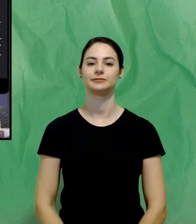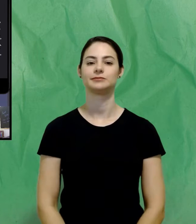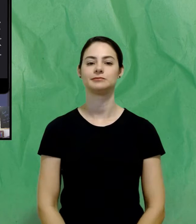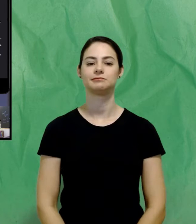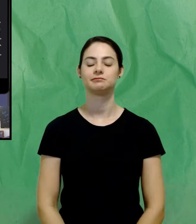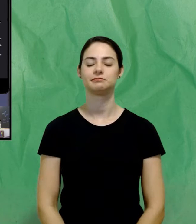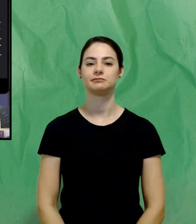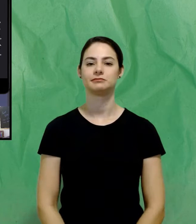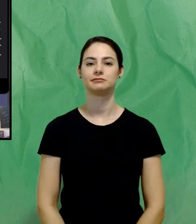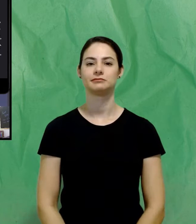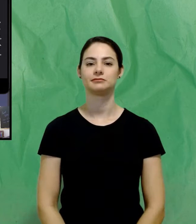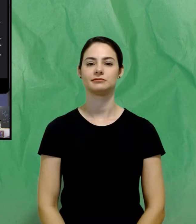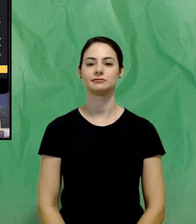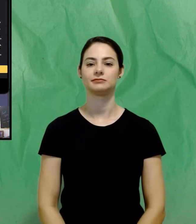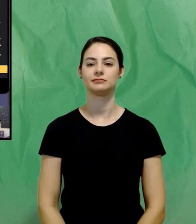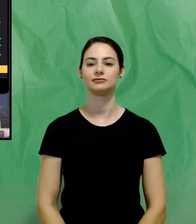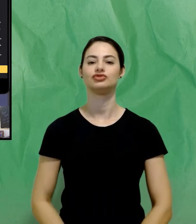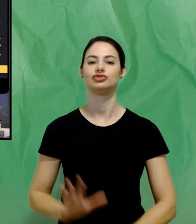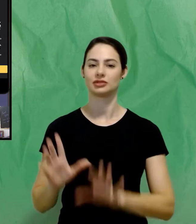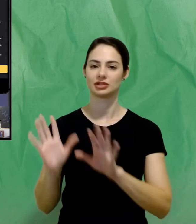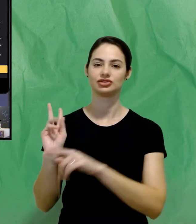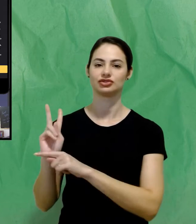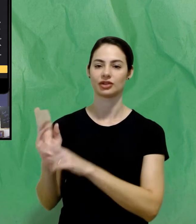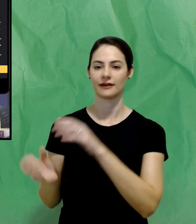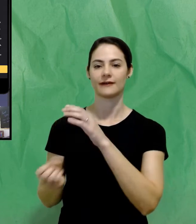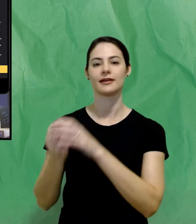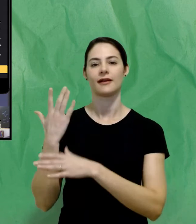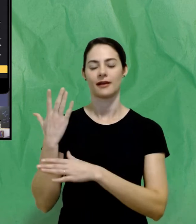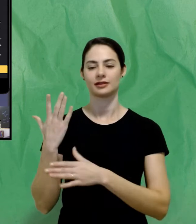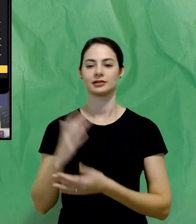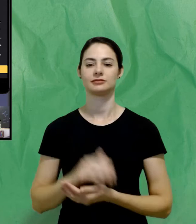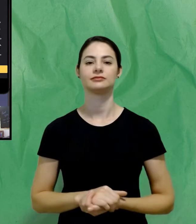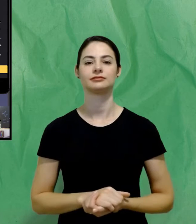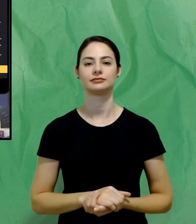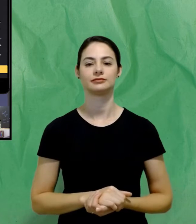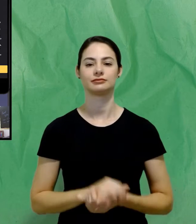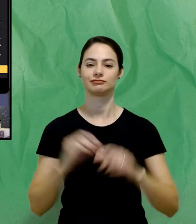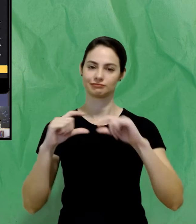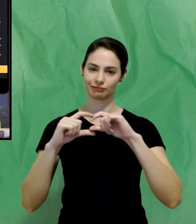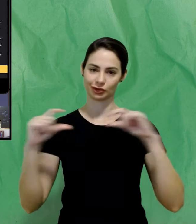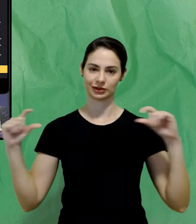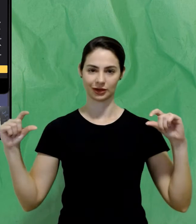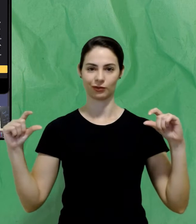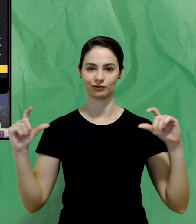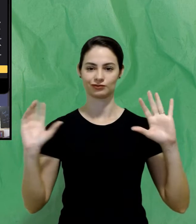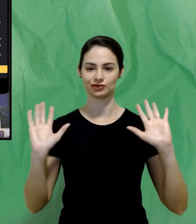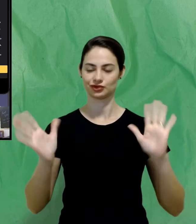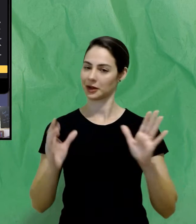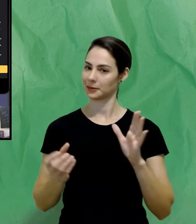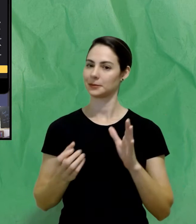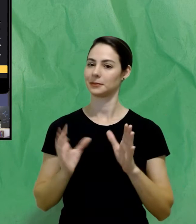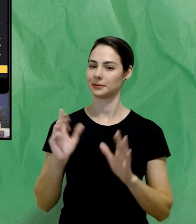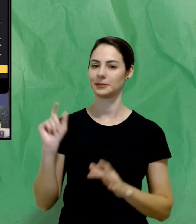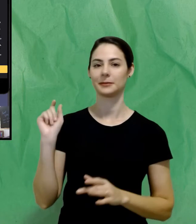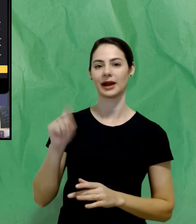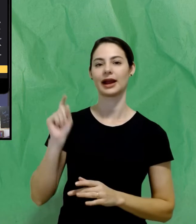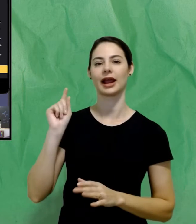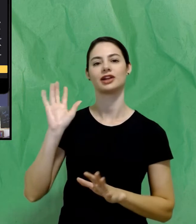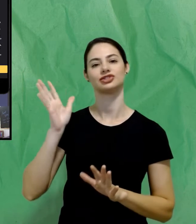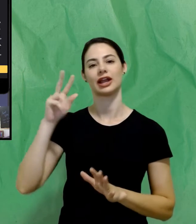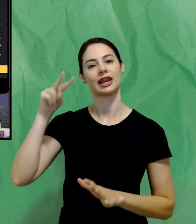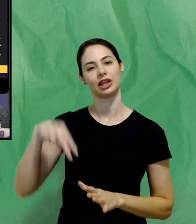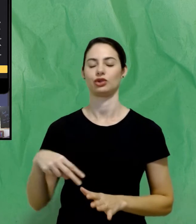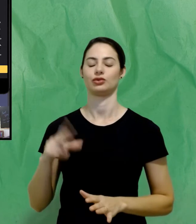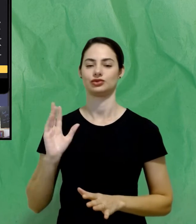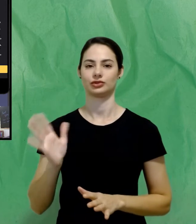ela criada aqui e o botão foi, aqui apareceu marcar como lido,